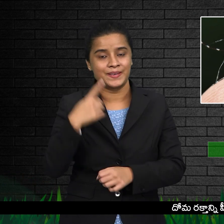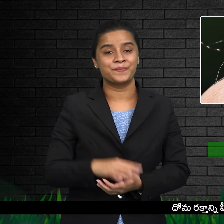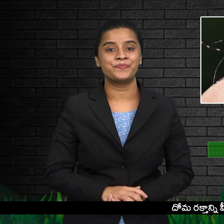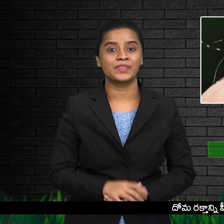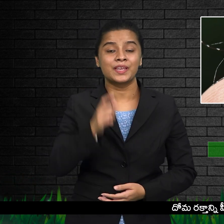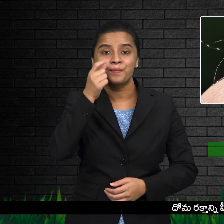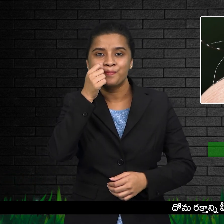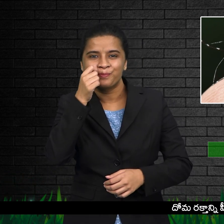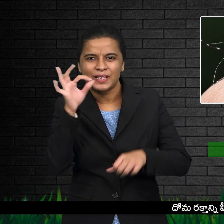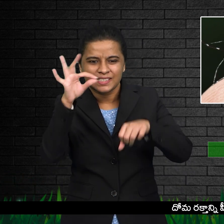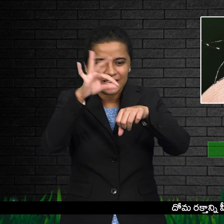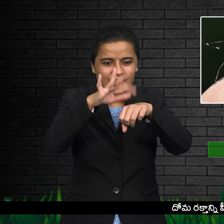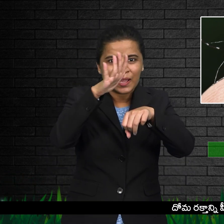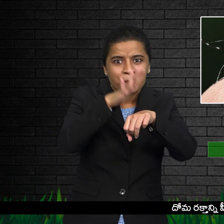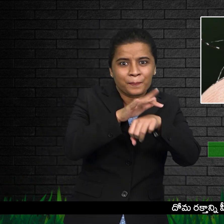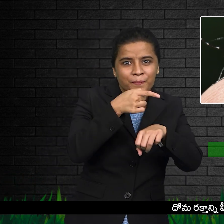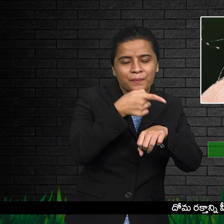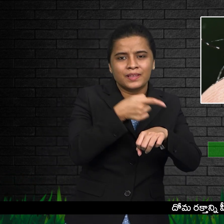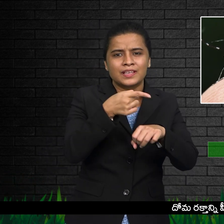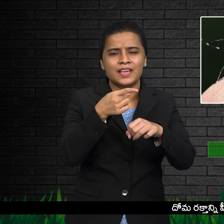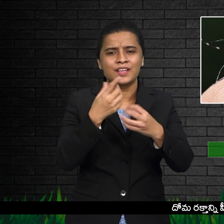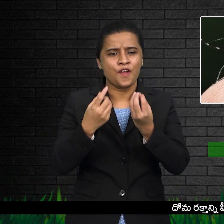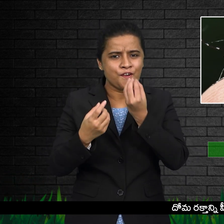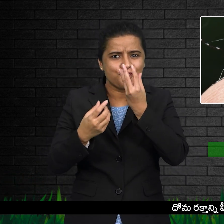దోమ రక్తాన్ని పీల్చుకుంటుంది లేదా తేనె.